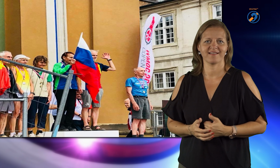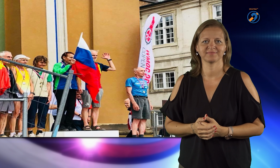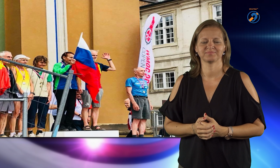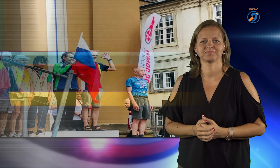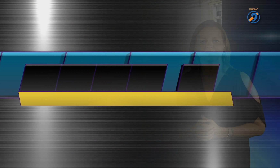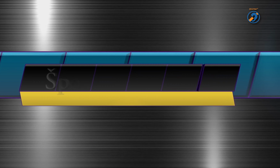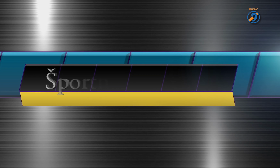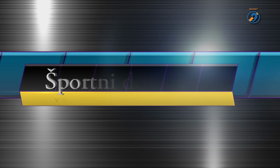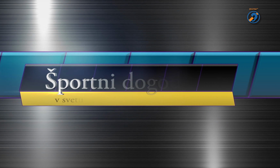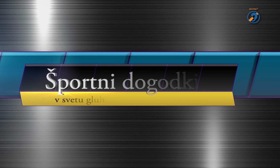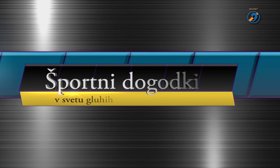tekmovalka.